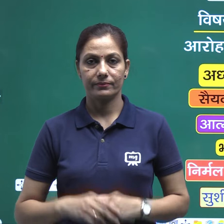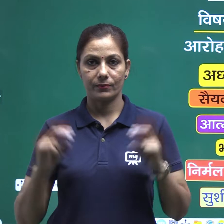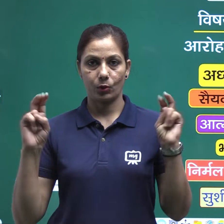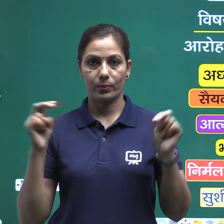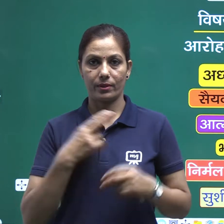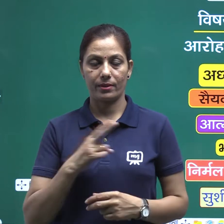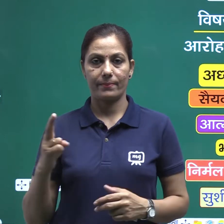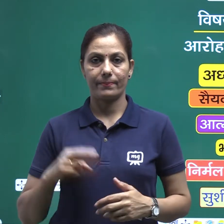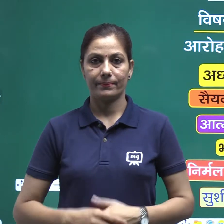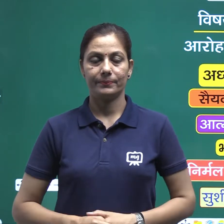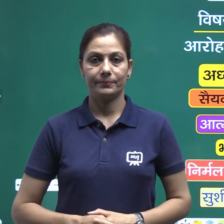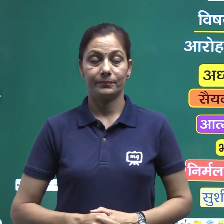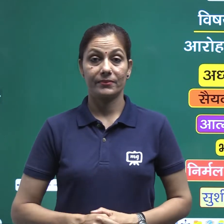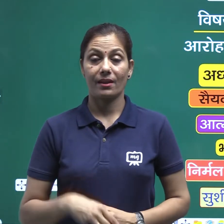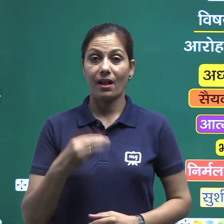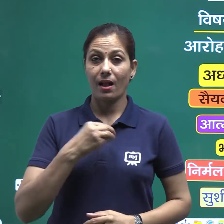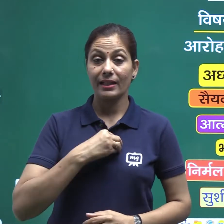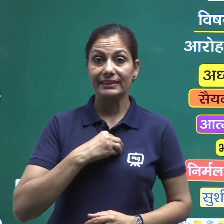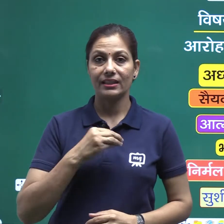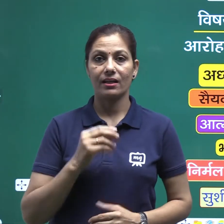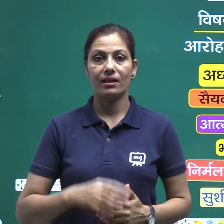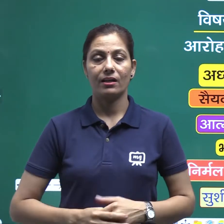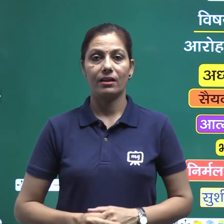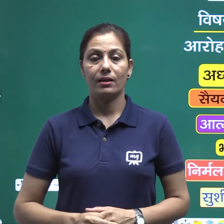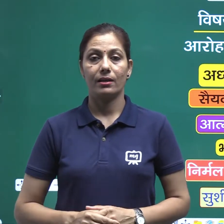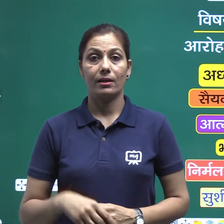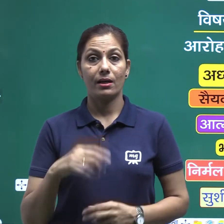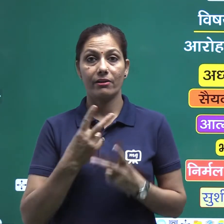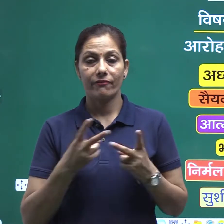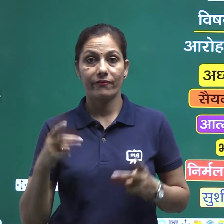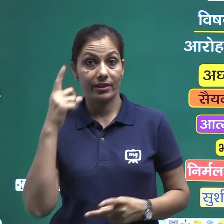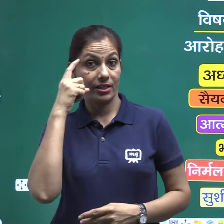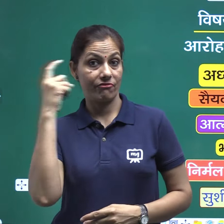अध्याय का नाम आत्मा का ताप।